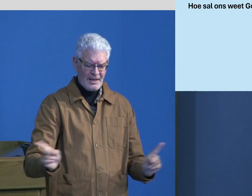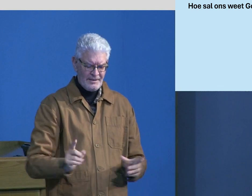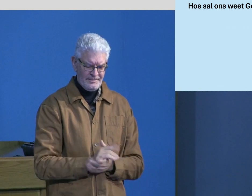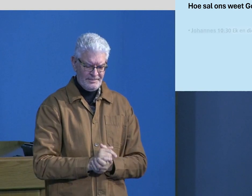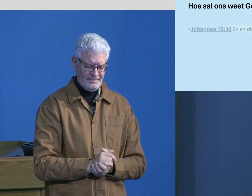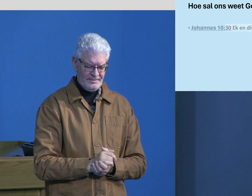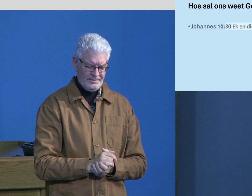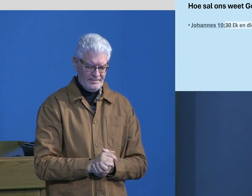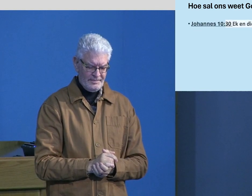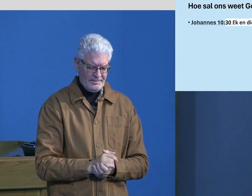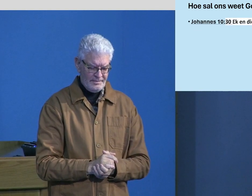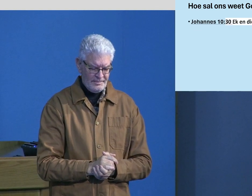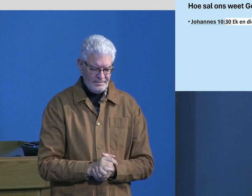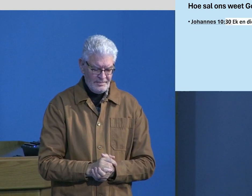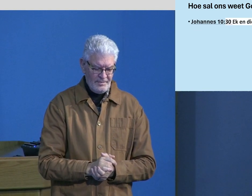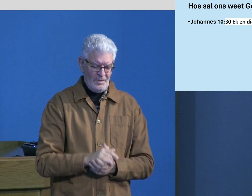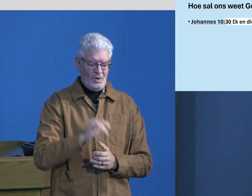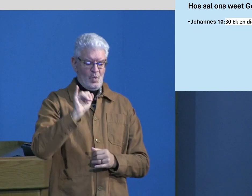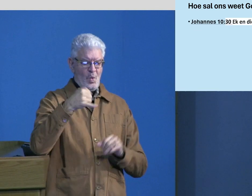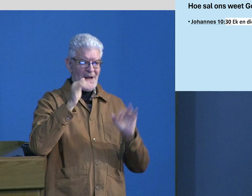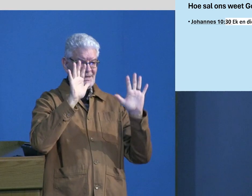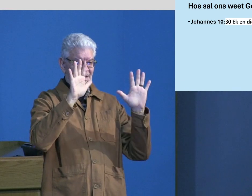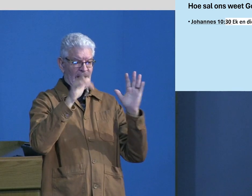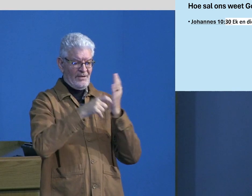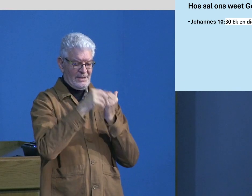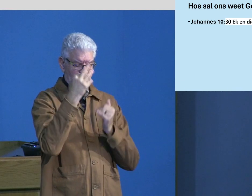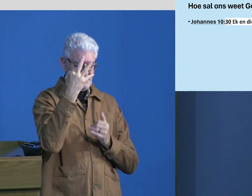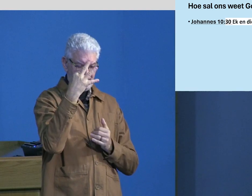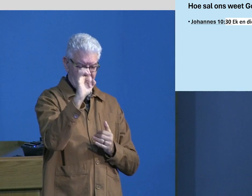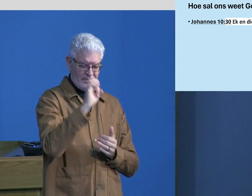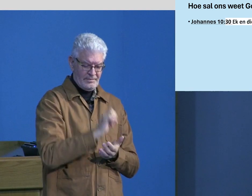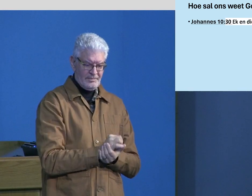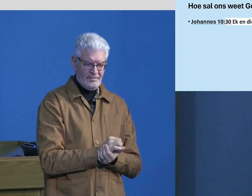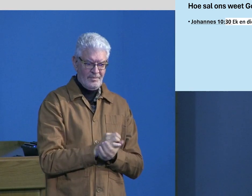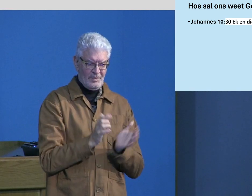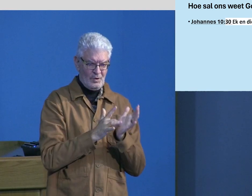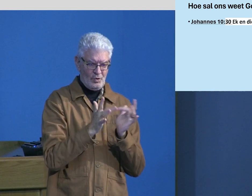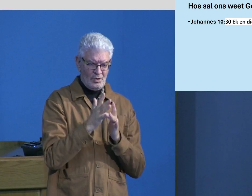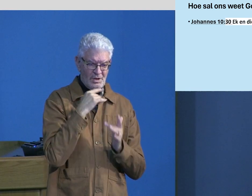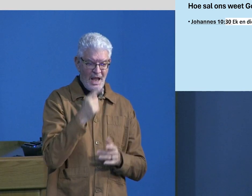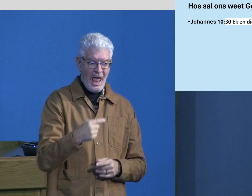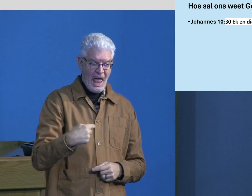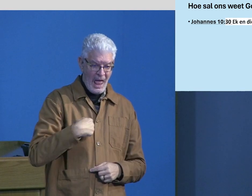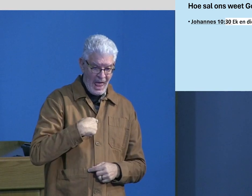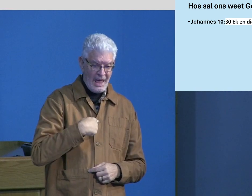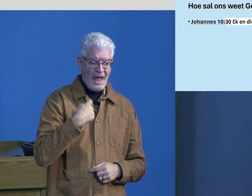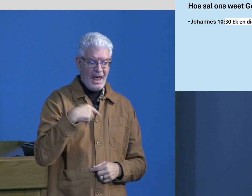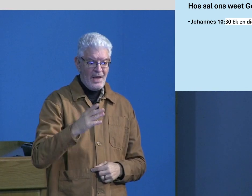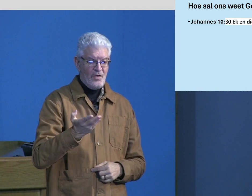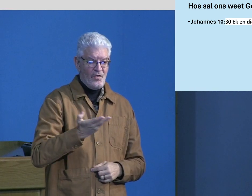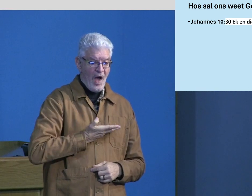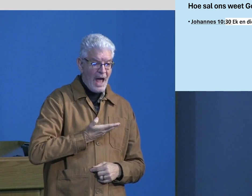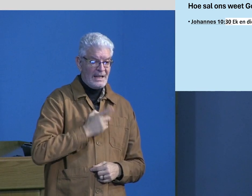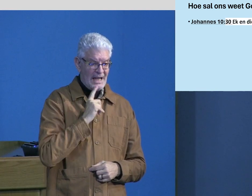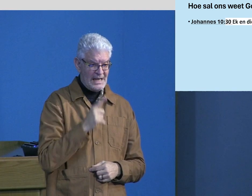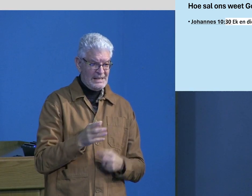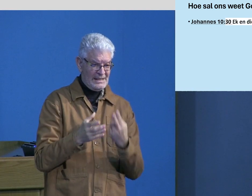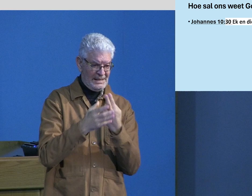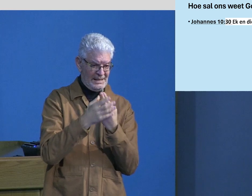Hoe sal ons weet God die Vader, soos wat lyk hy? In Johannes 10 vers 30 staan daar, ek en die Vader